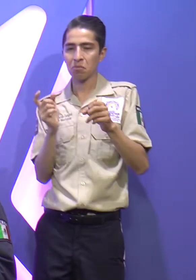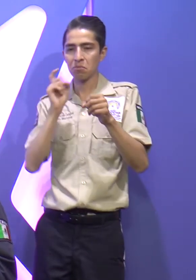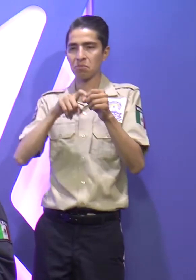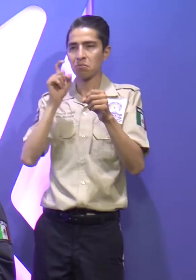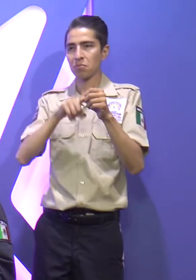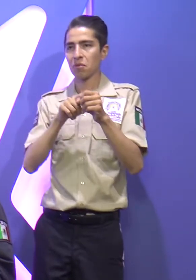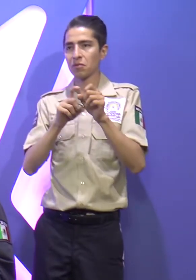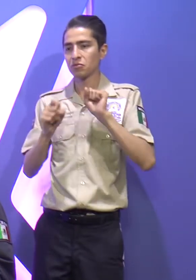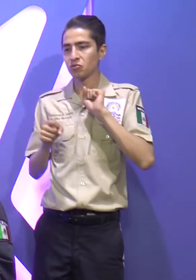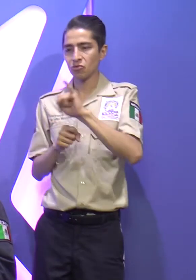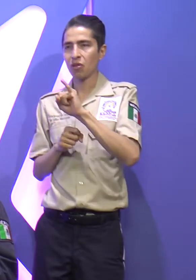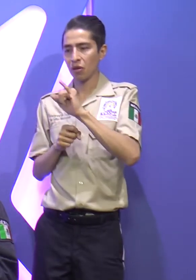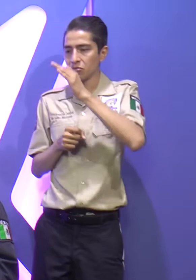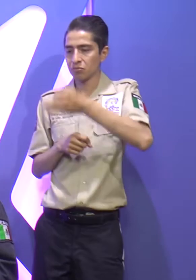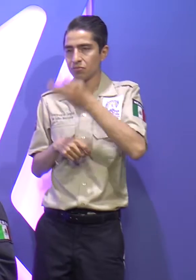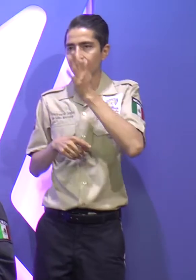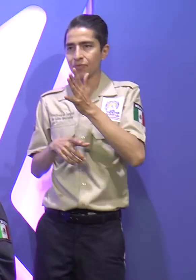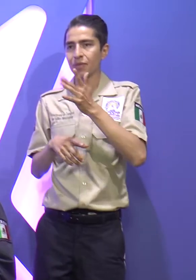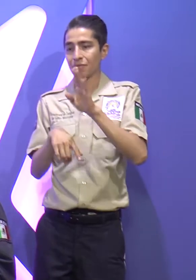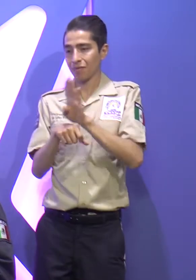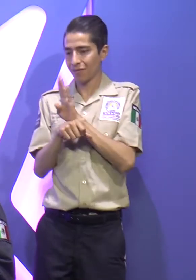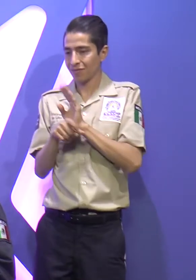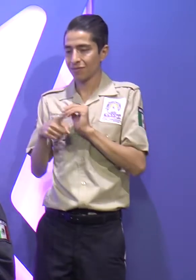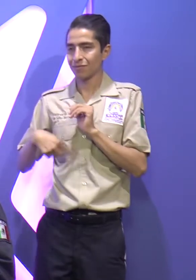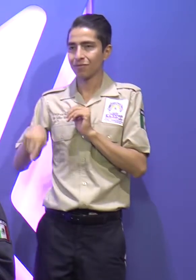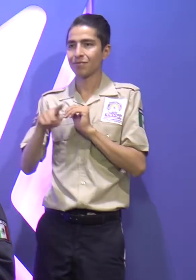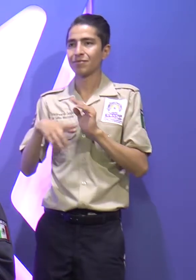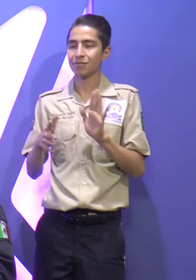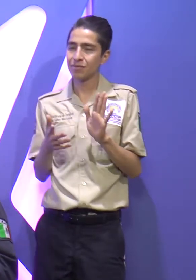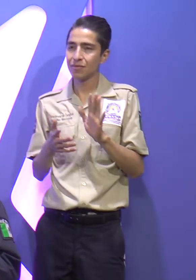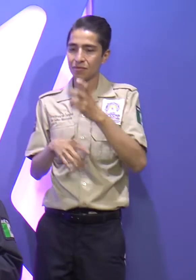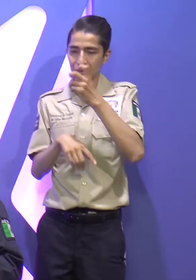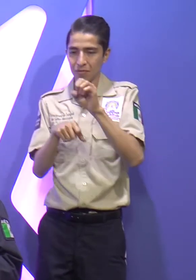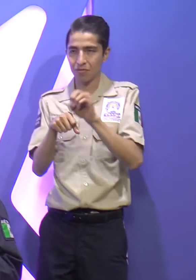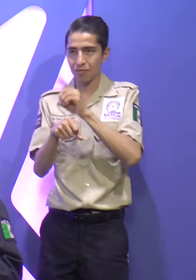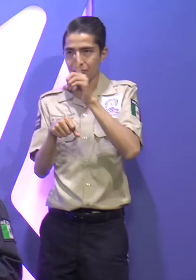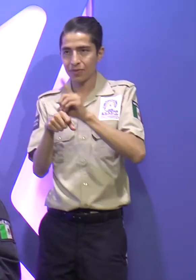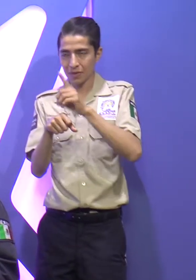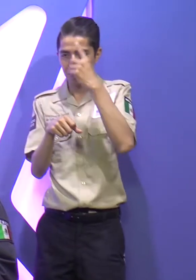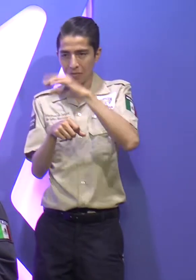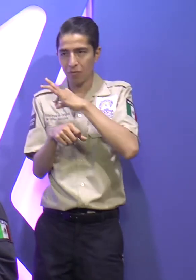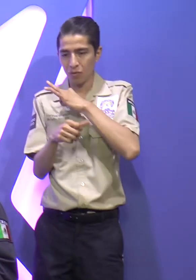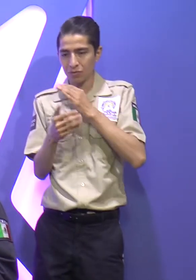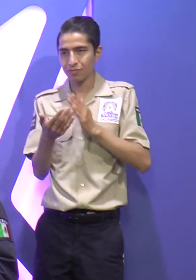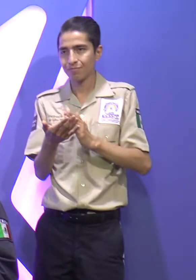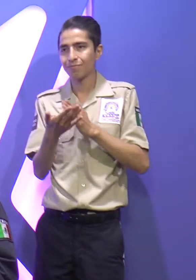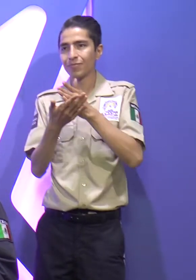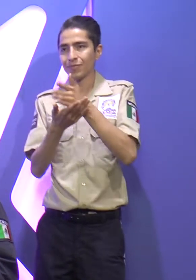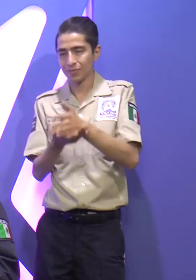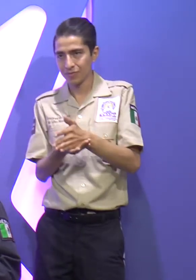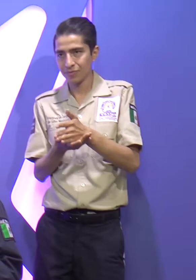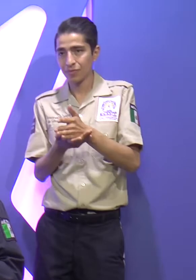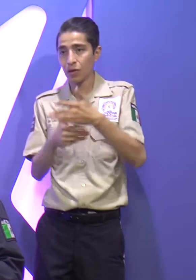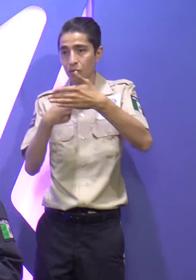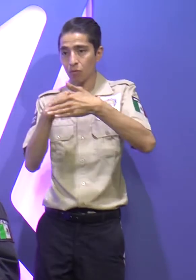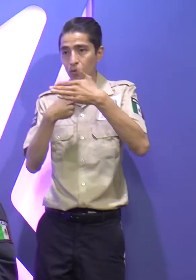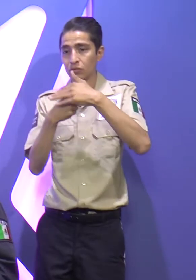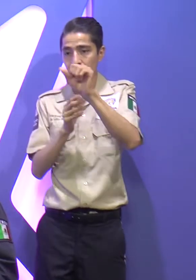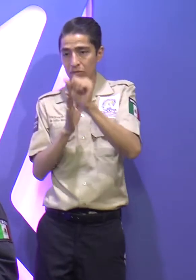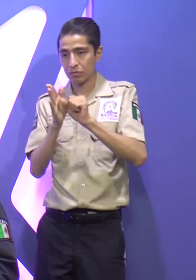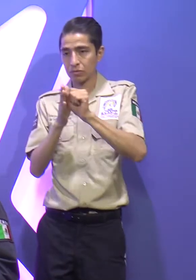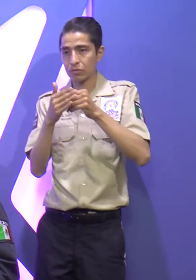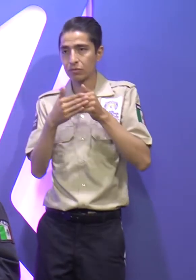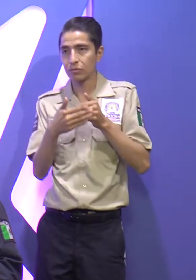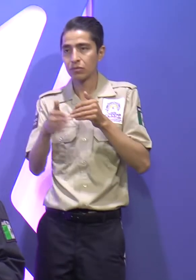Entonces fuimos beneficiarios de la oportunidad para poder accesar y en los próximos meses